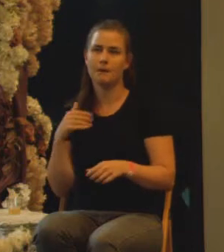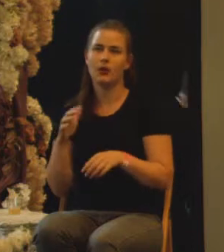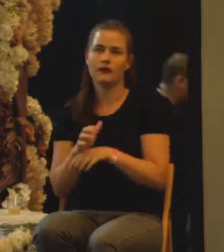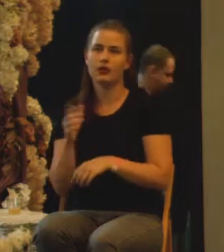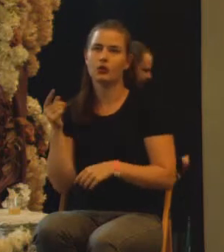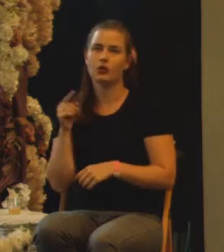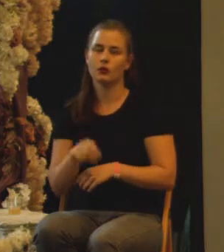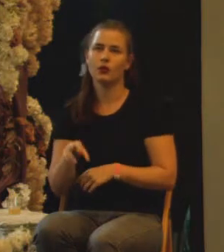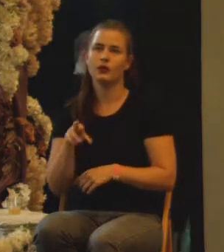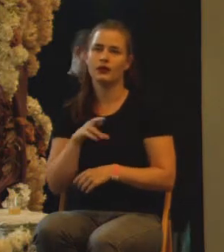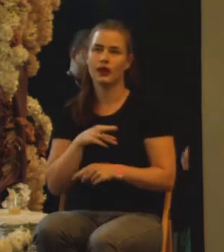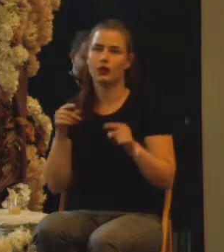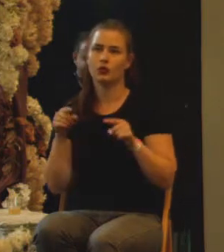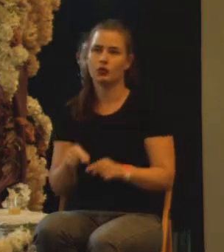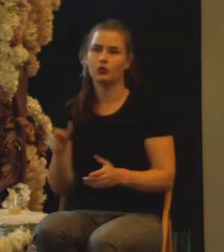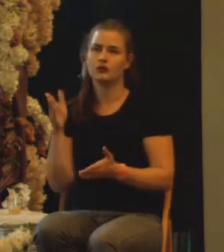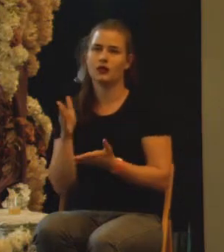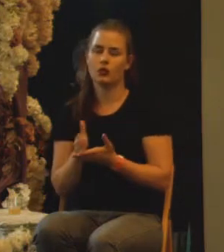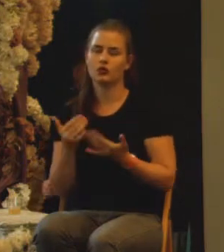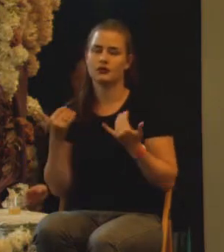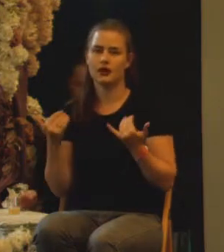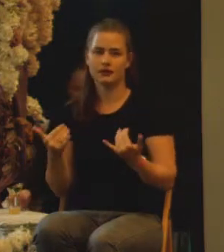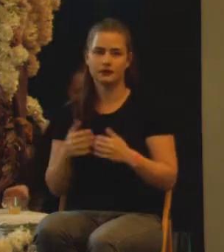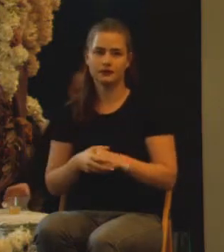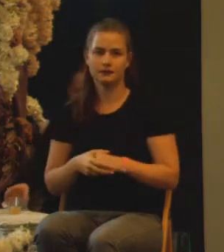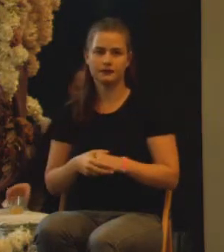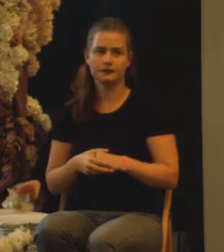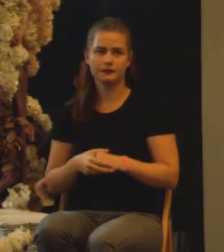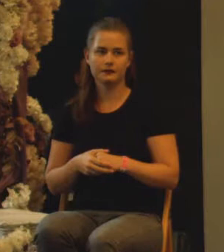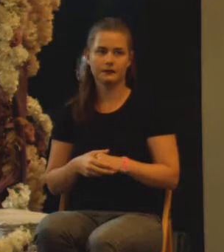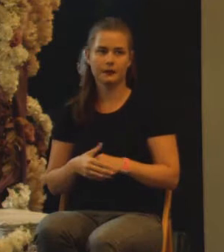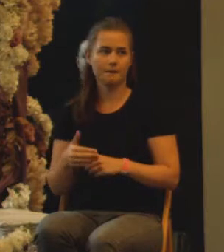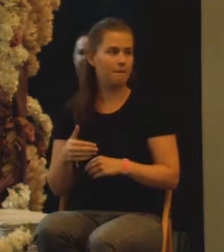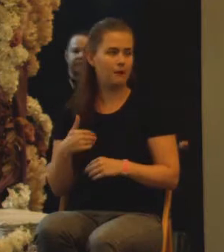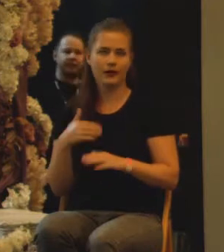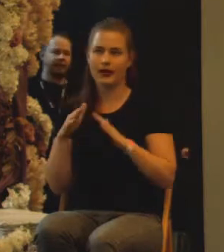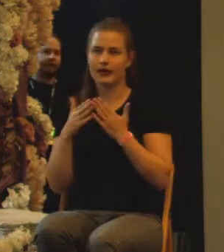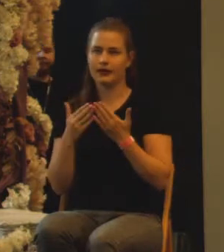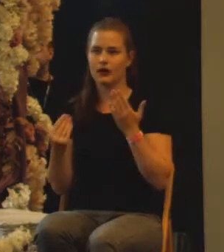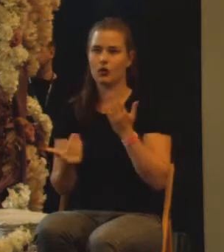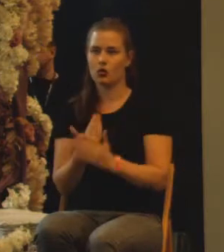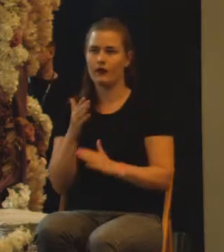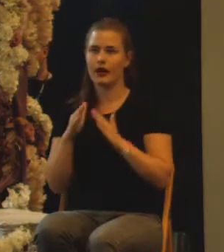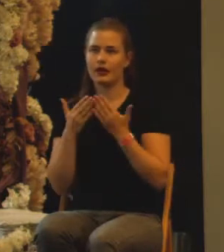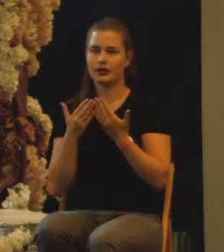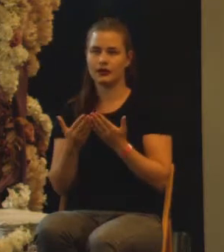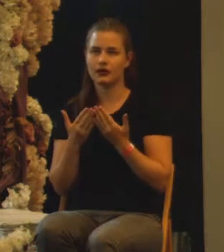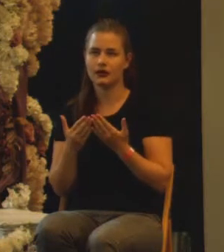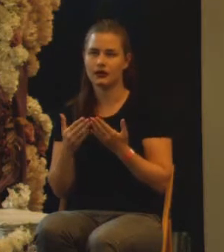Саме тому я тут знаходжусь зараз. Моя книга, нова книга